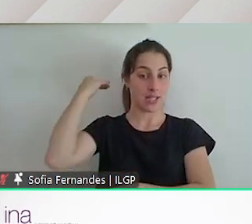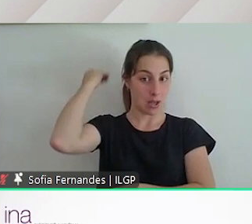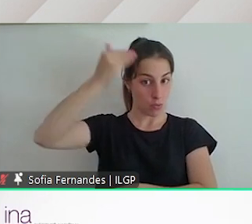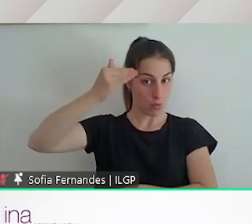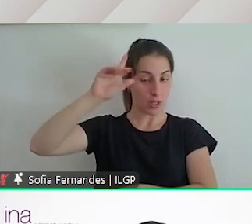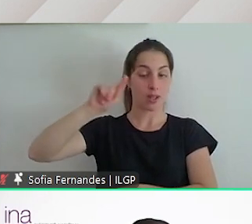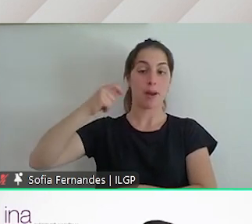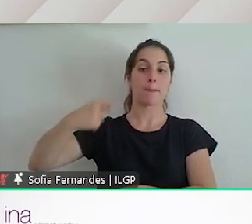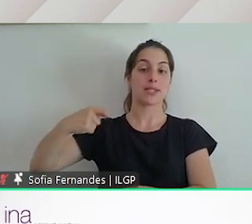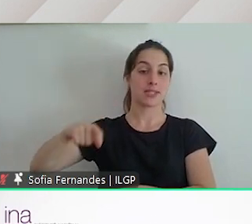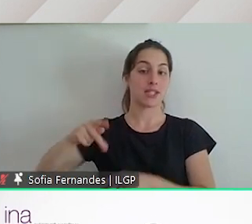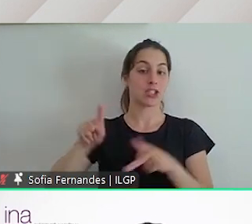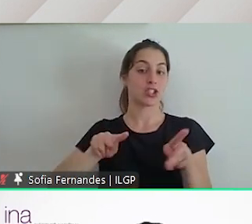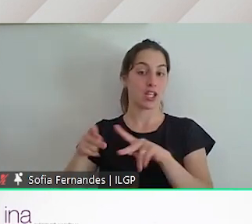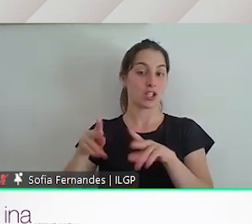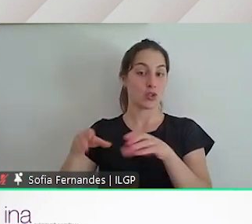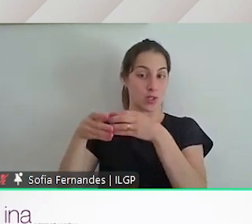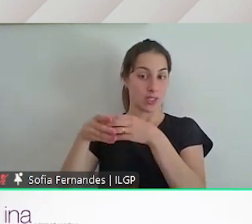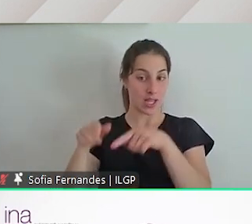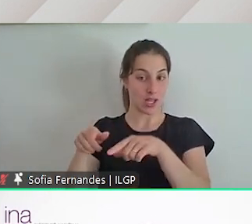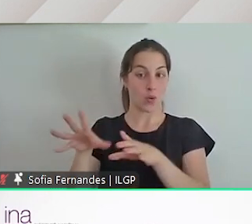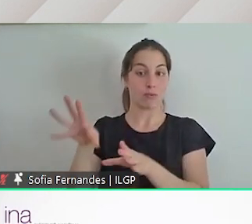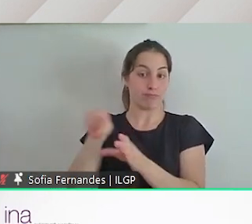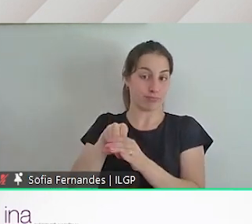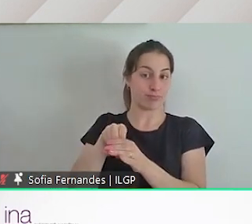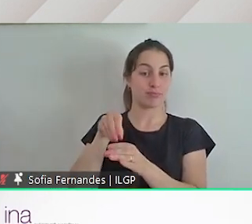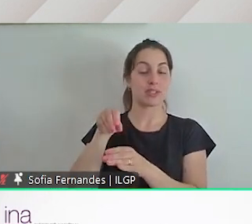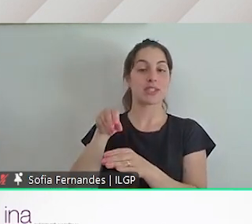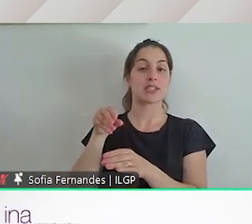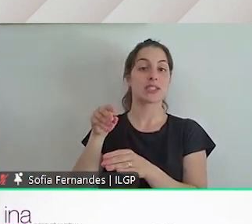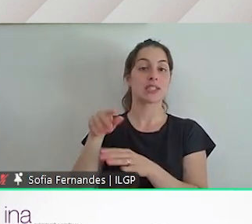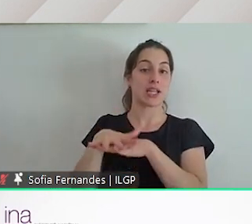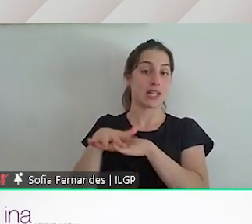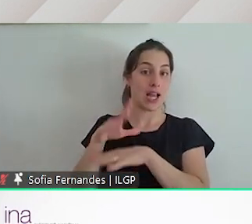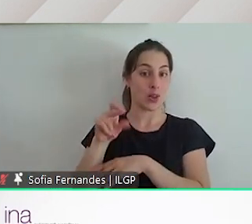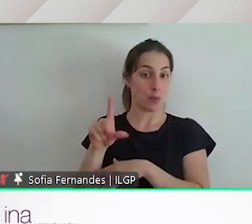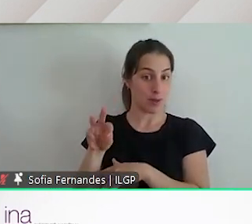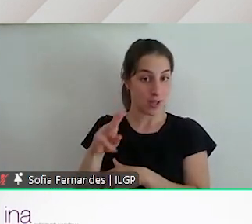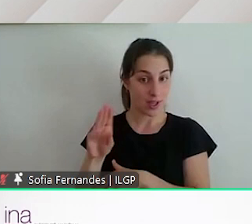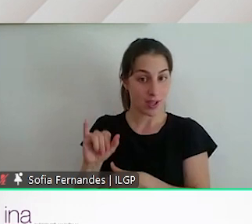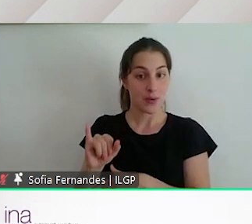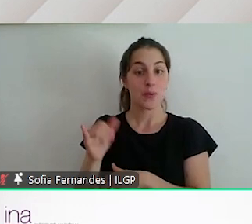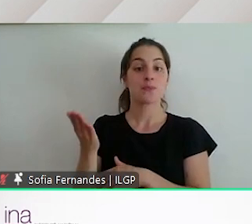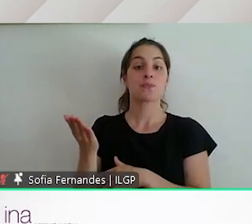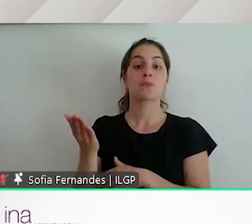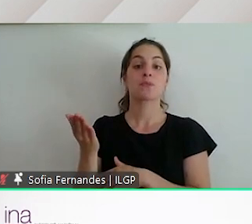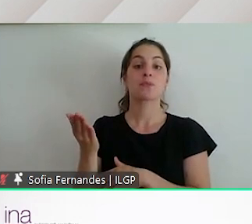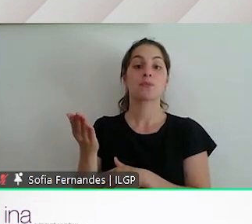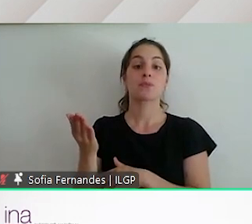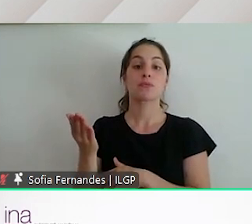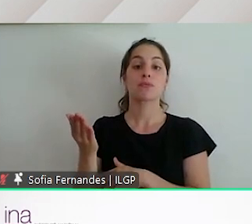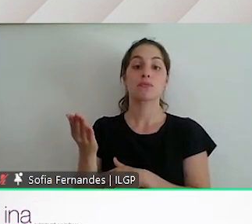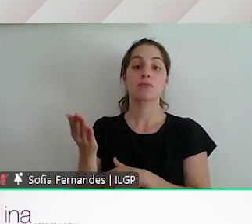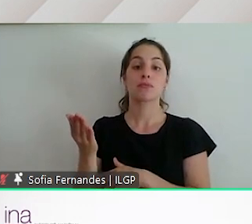do Conselho Estratégico como membros honorários da rede INALUMNI. Portanto, temos aqui